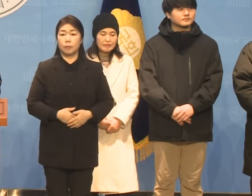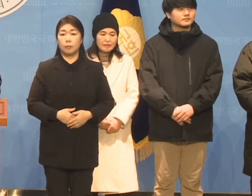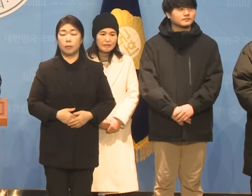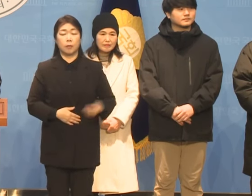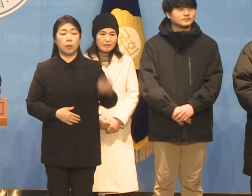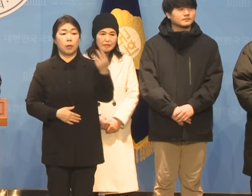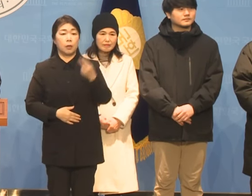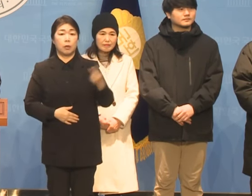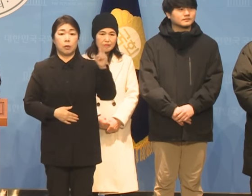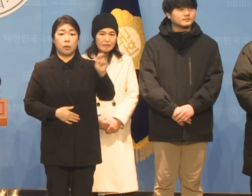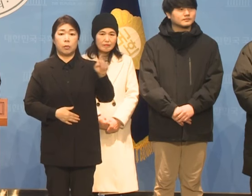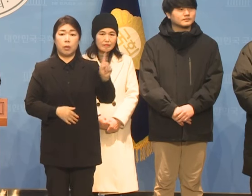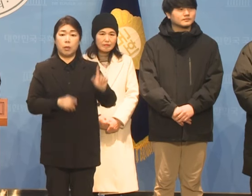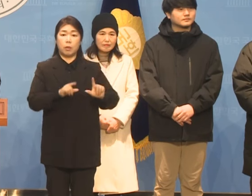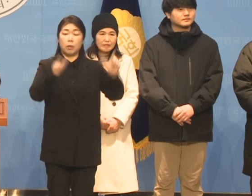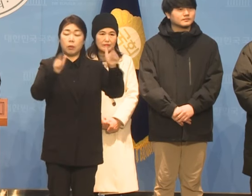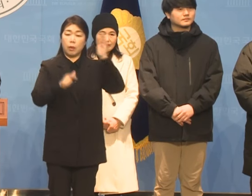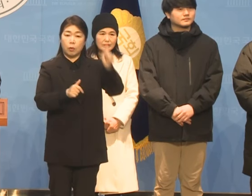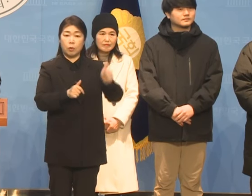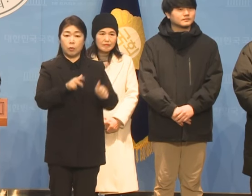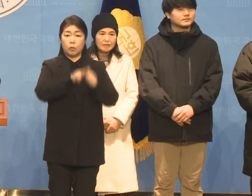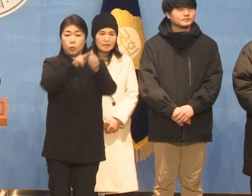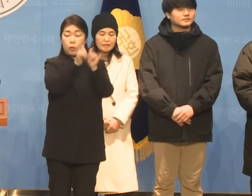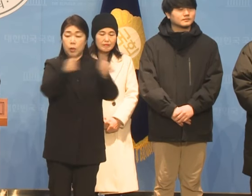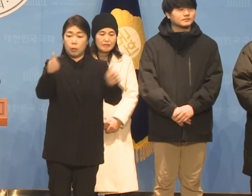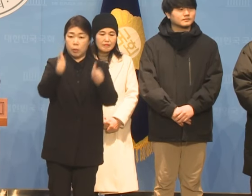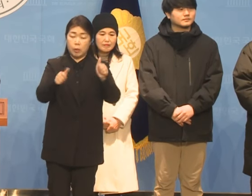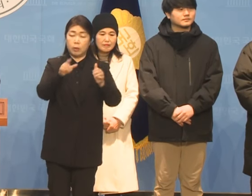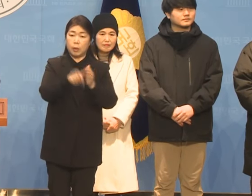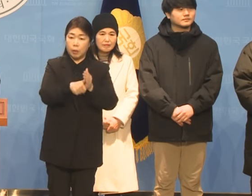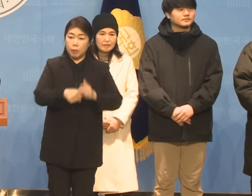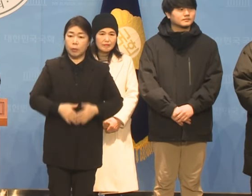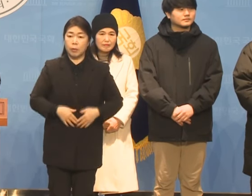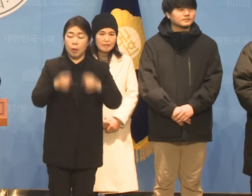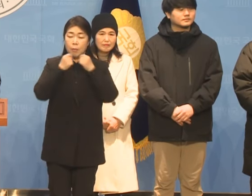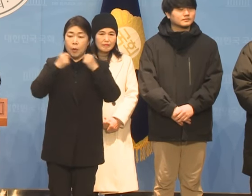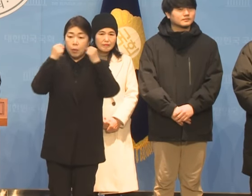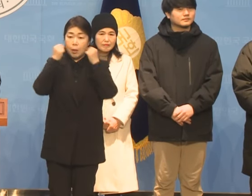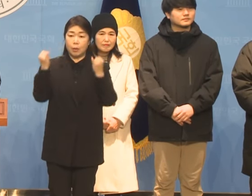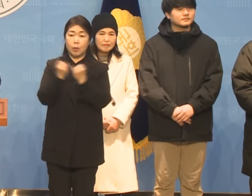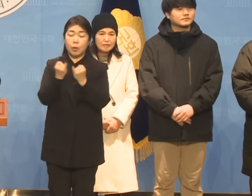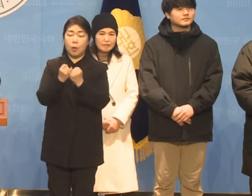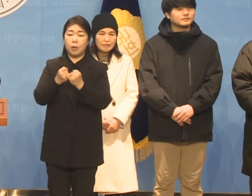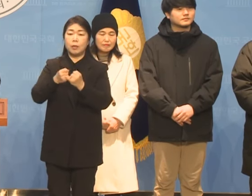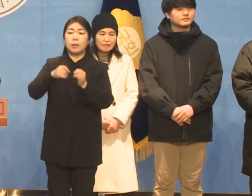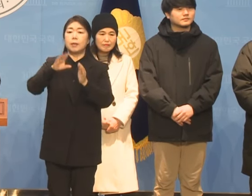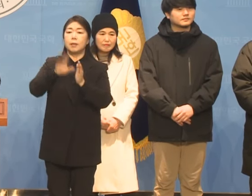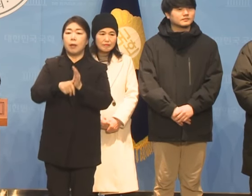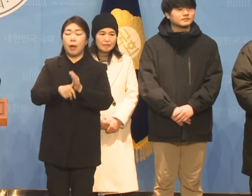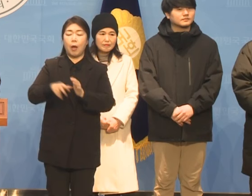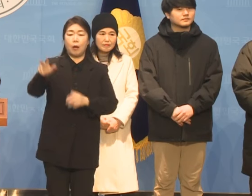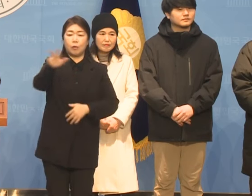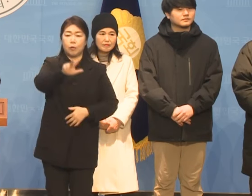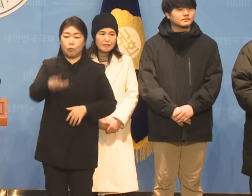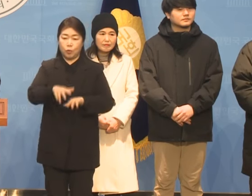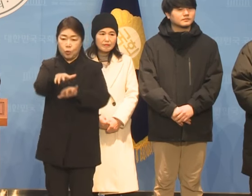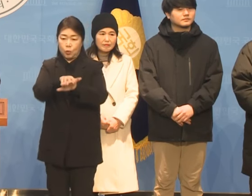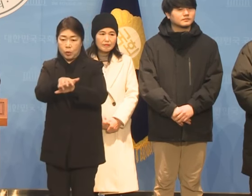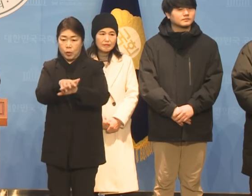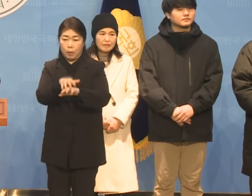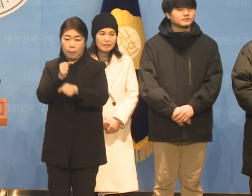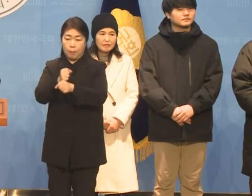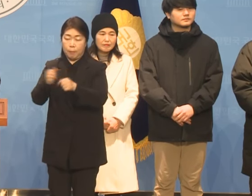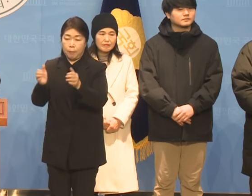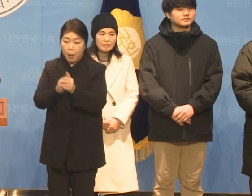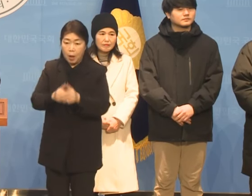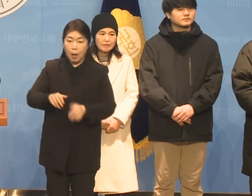2021년 대선 후보 경선 때는 명랑 여성시대라는 전국적인 조직을 결성해서 전국